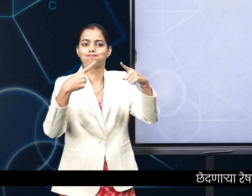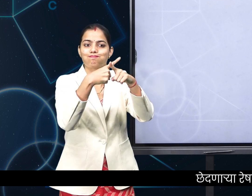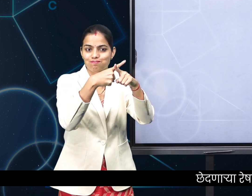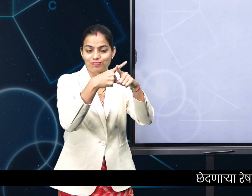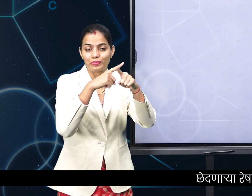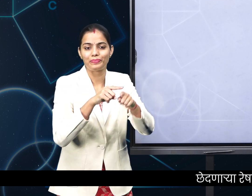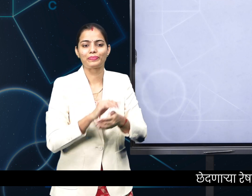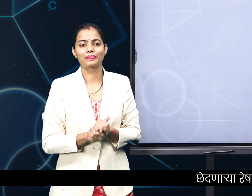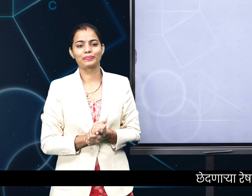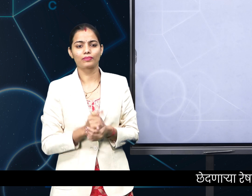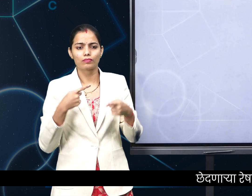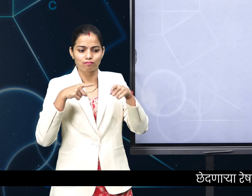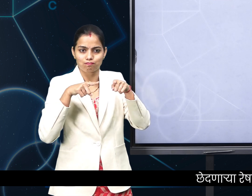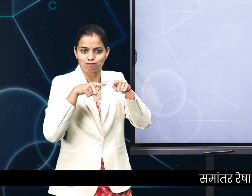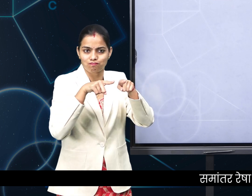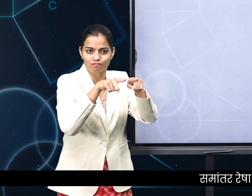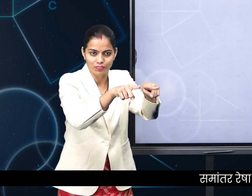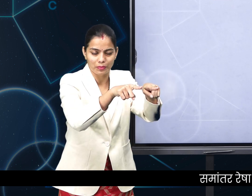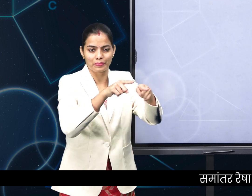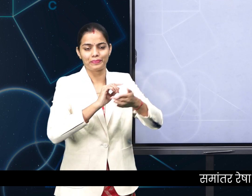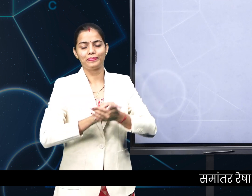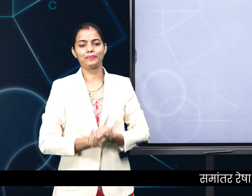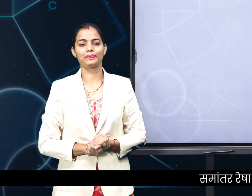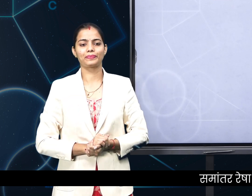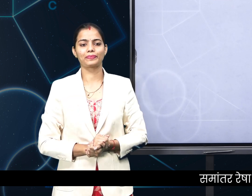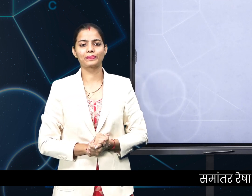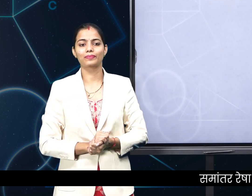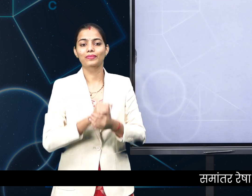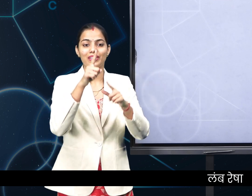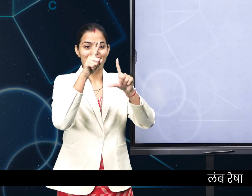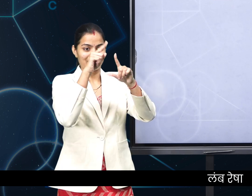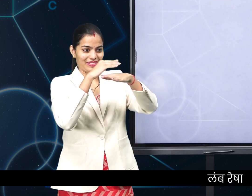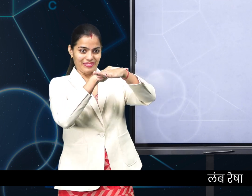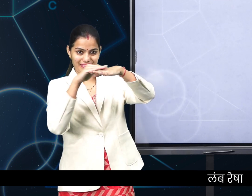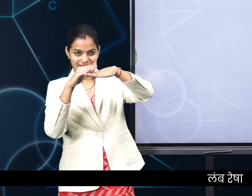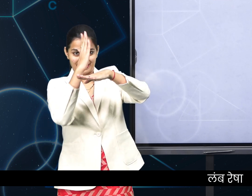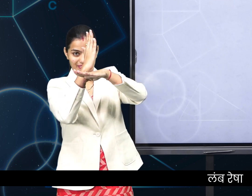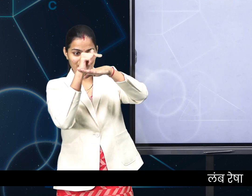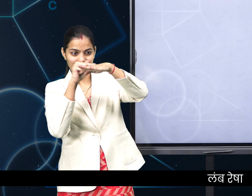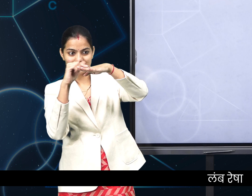छेदणाऱ्या रेषा, समांतर रेषा, लंब रेषा,